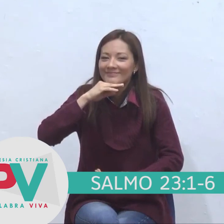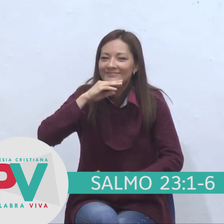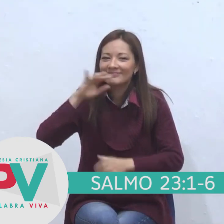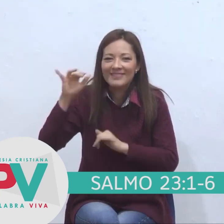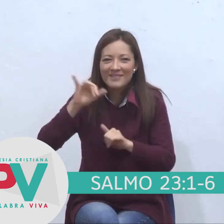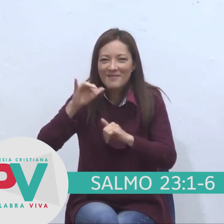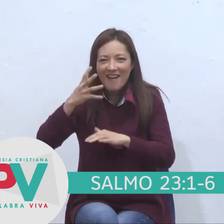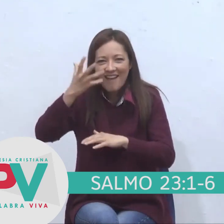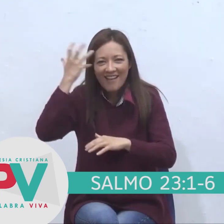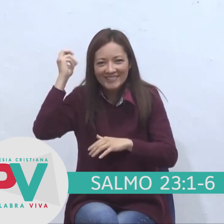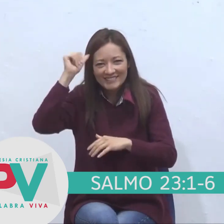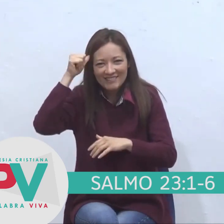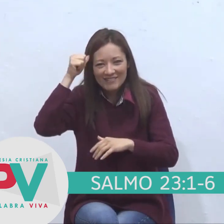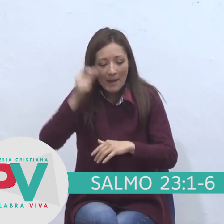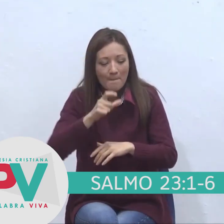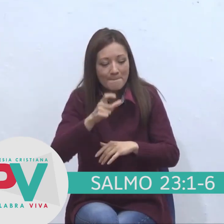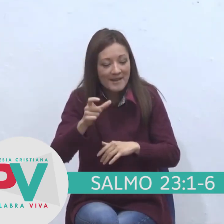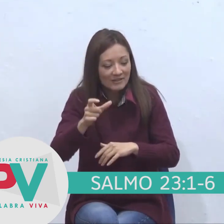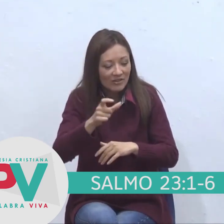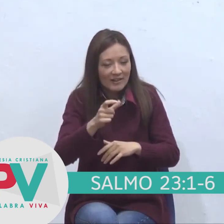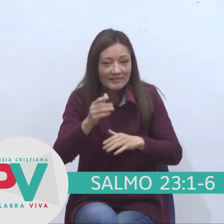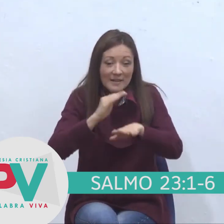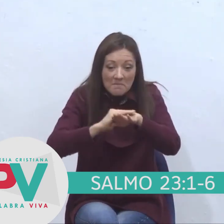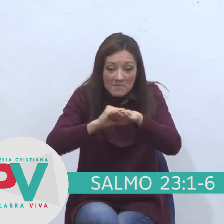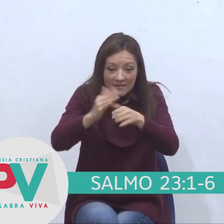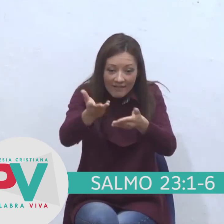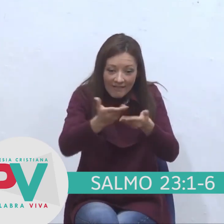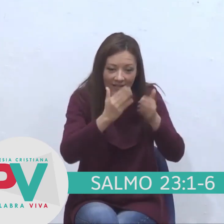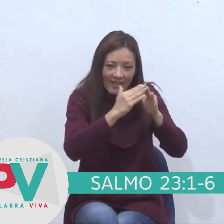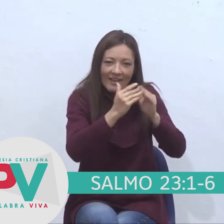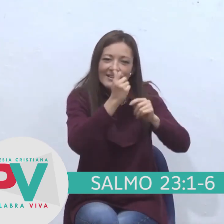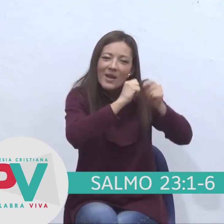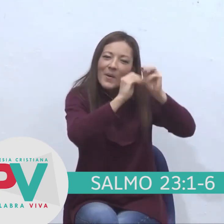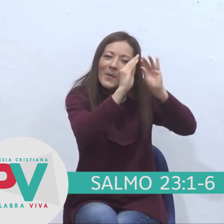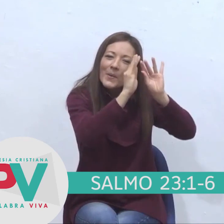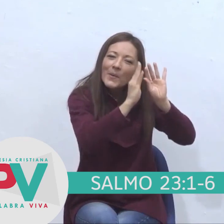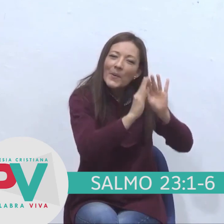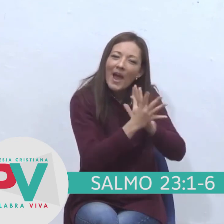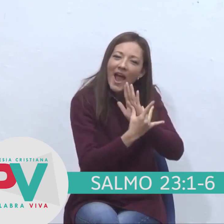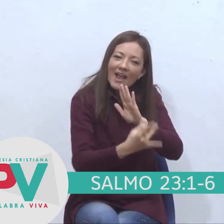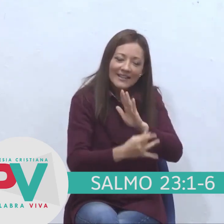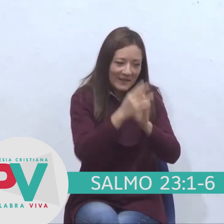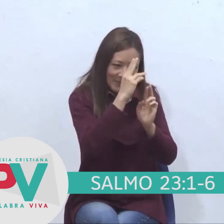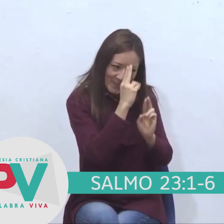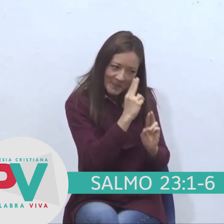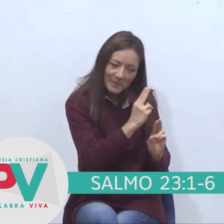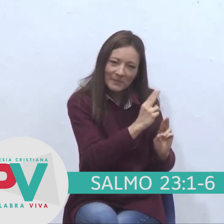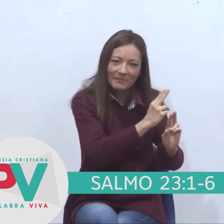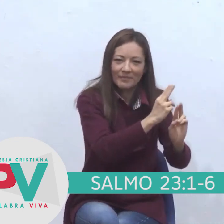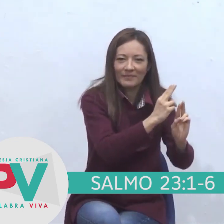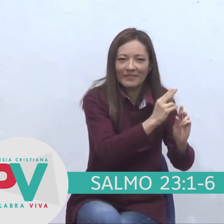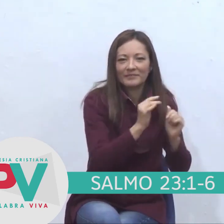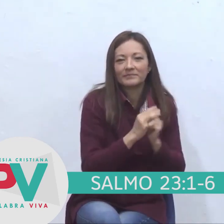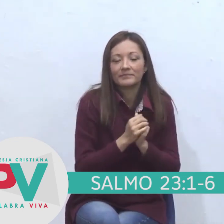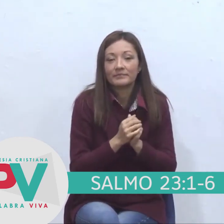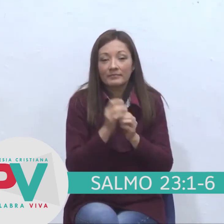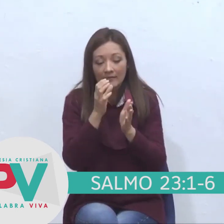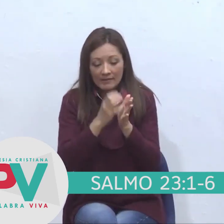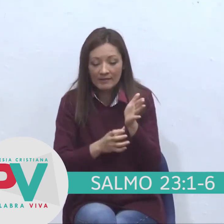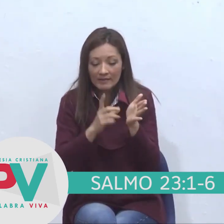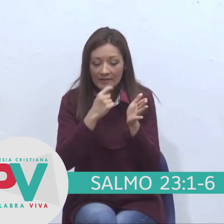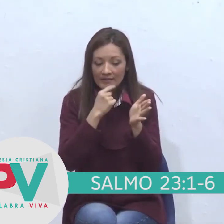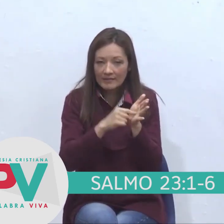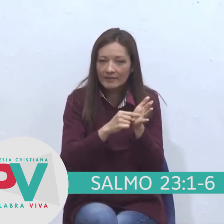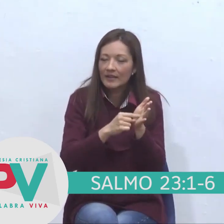los invitados en su casa, los ungían con aceite para honrarlos. Esto es demasiado bonito. Y dice el 6,